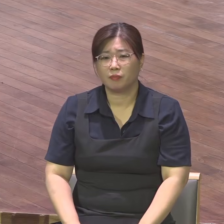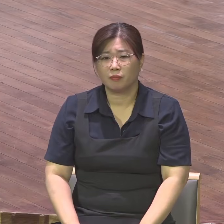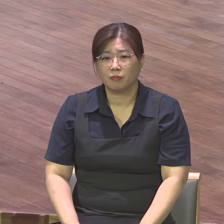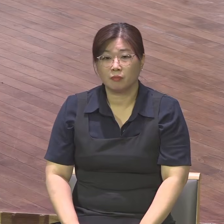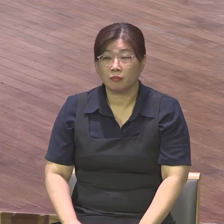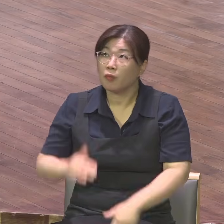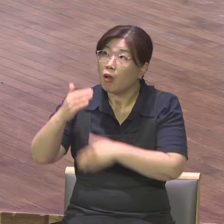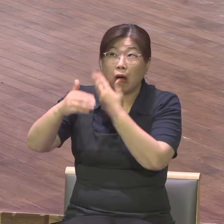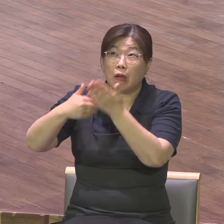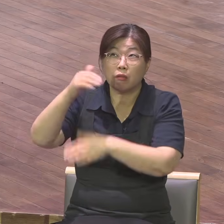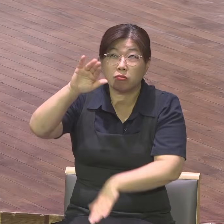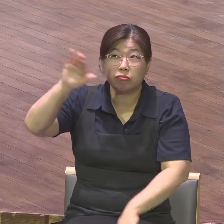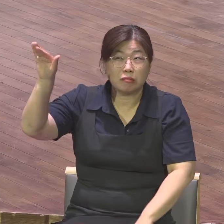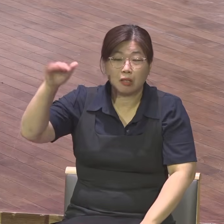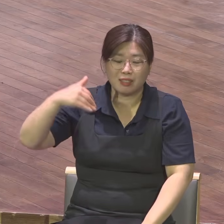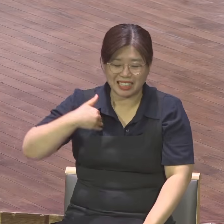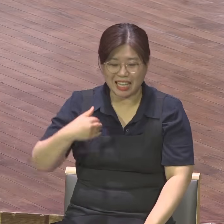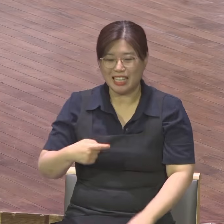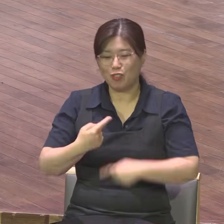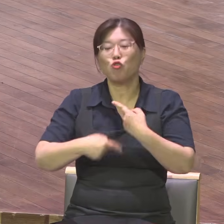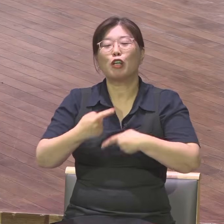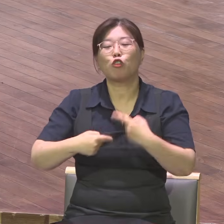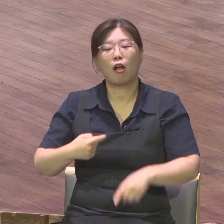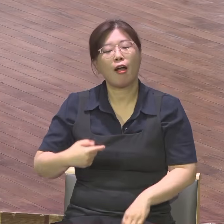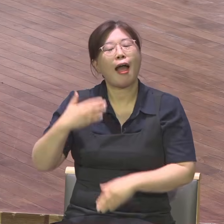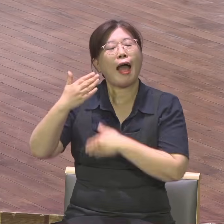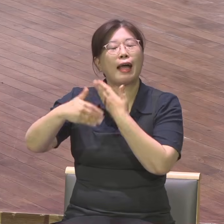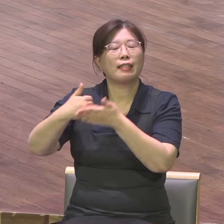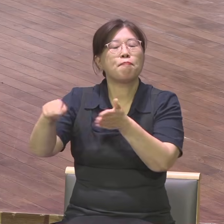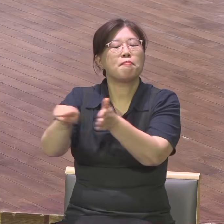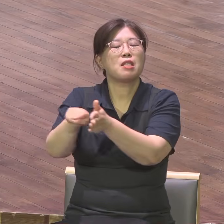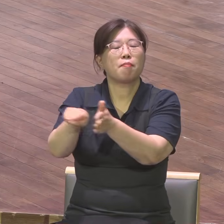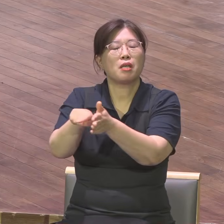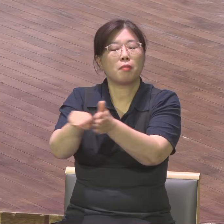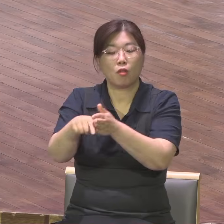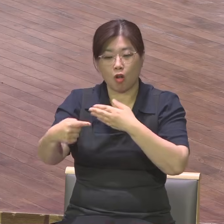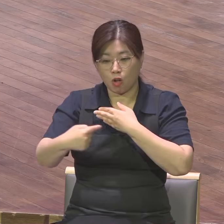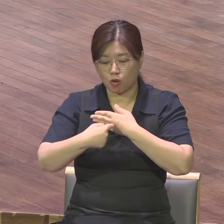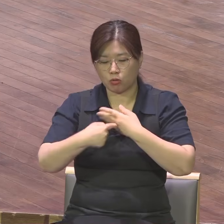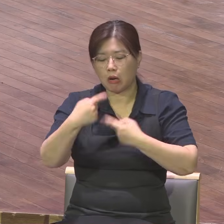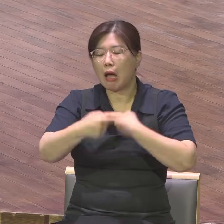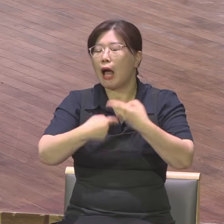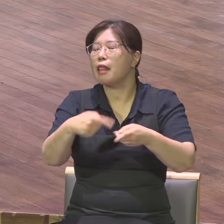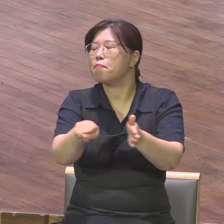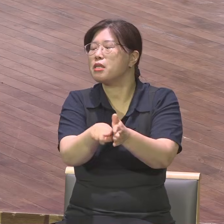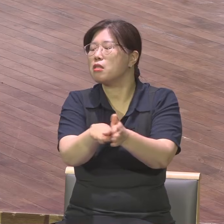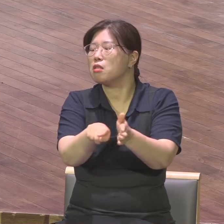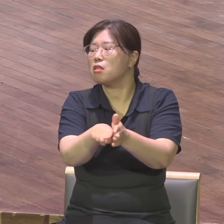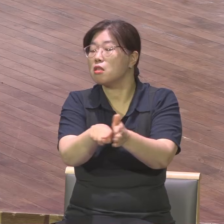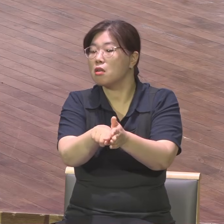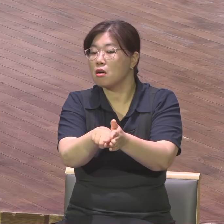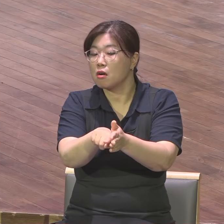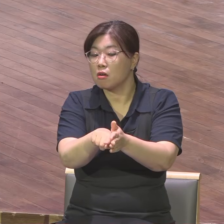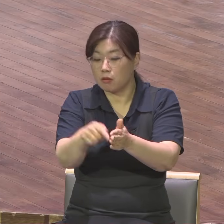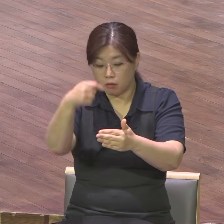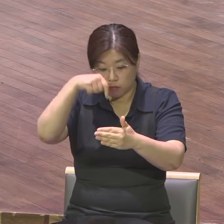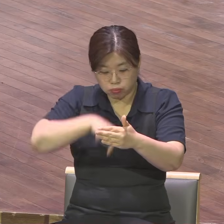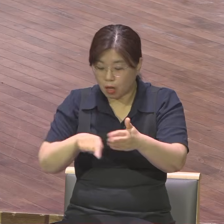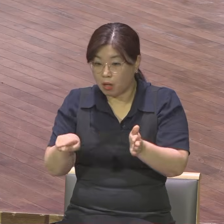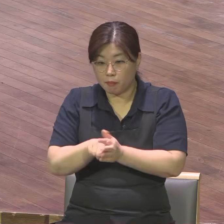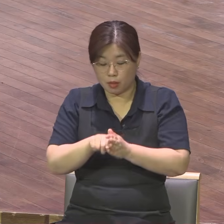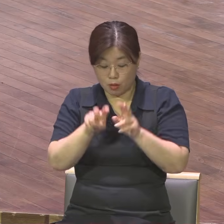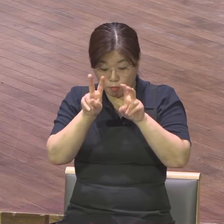하나님이 없어. 이분은 있다 그래. 이스라엘 다 그래. 하나님 믿었어요. 하나님 믿는다 그러고, 하나님 예배한다